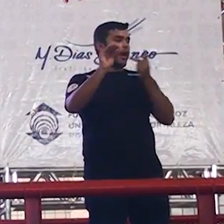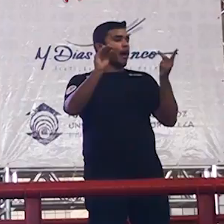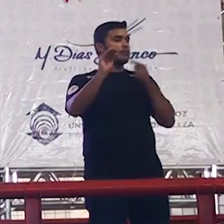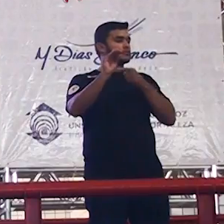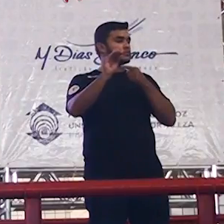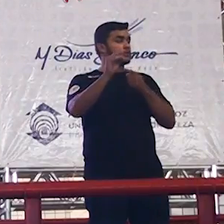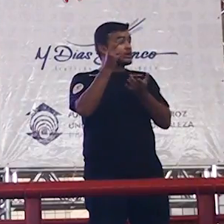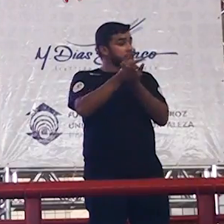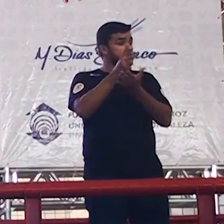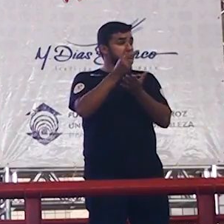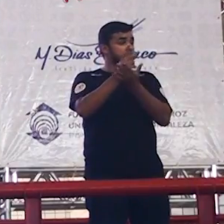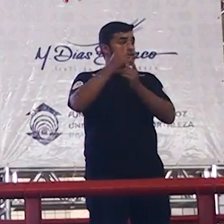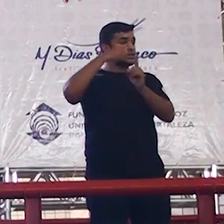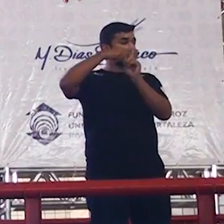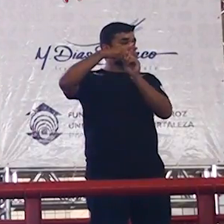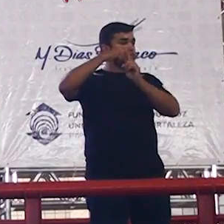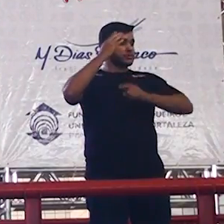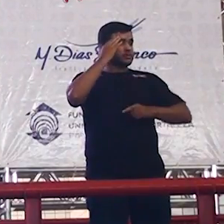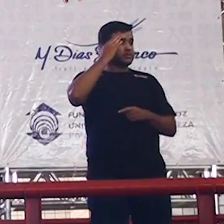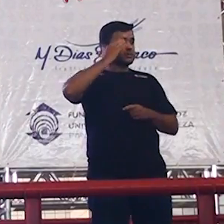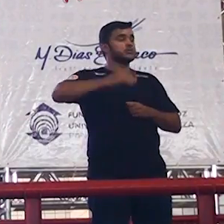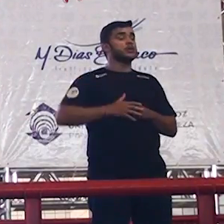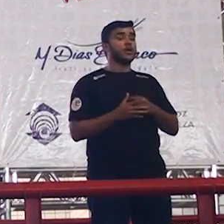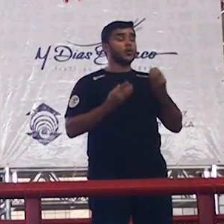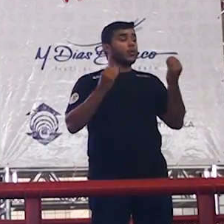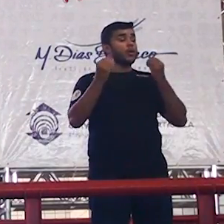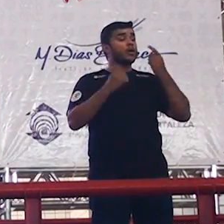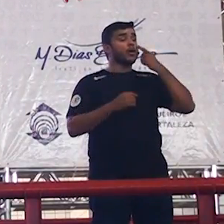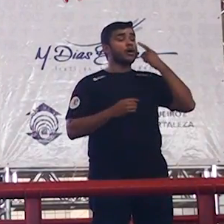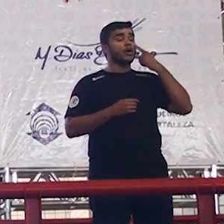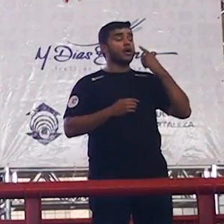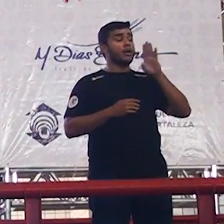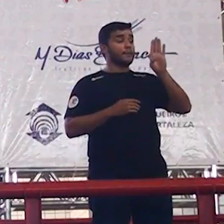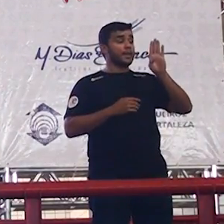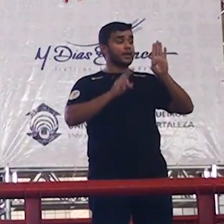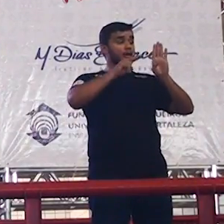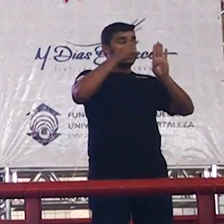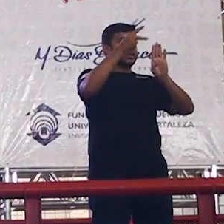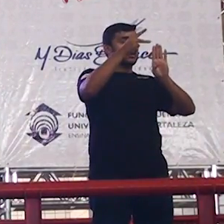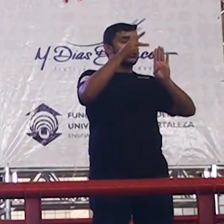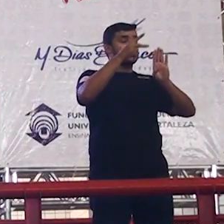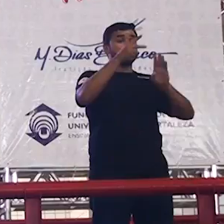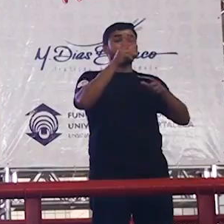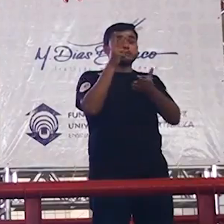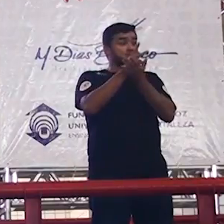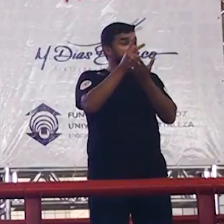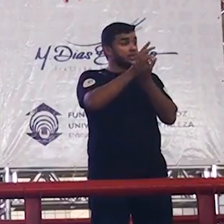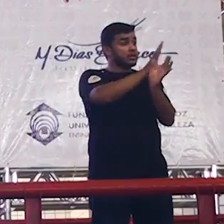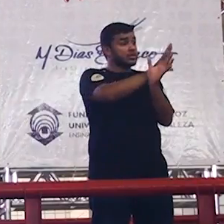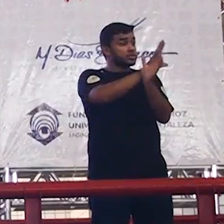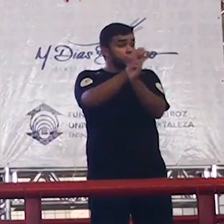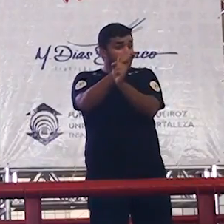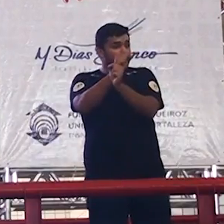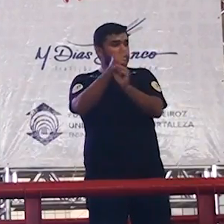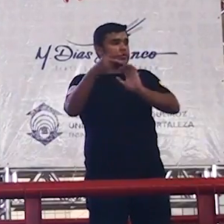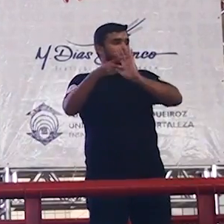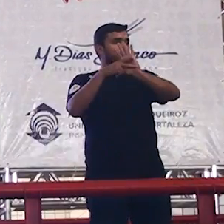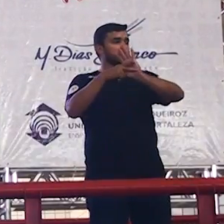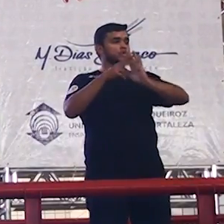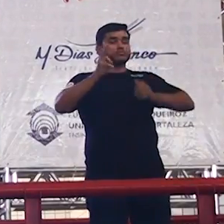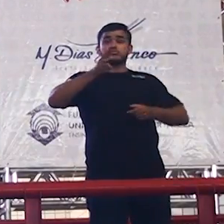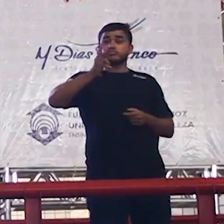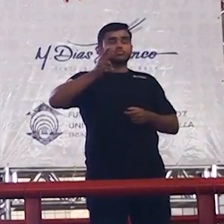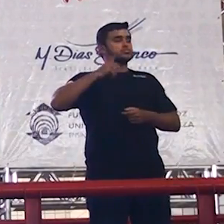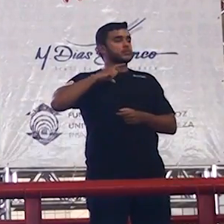Lembrando, esse resultado do b ao quadrado, ele nunca dá negativo. Ele sempre dá positivo.